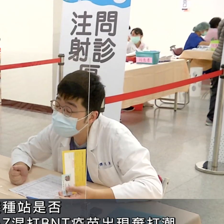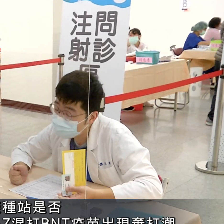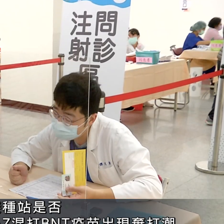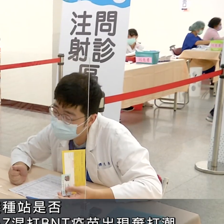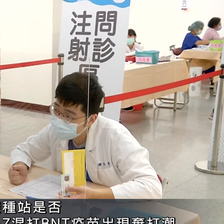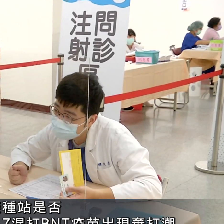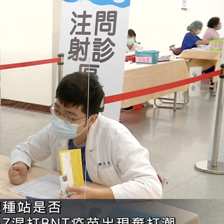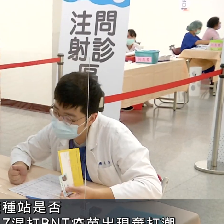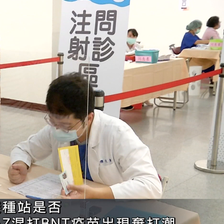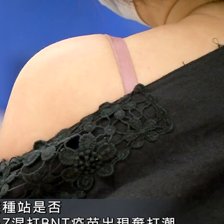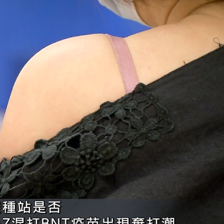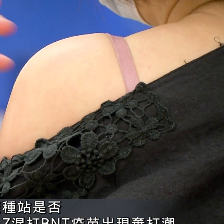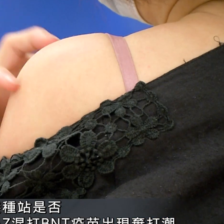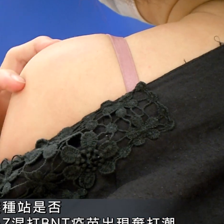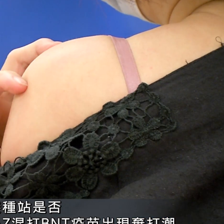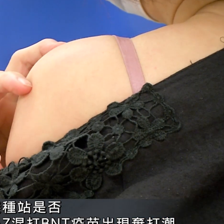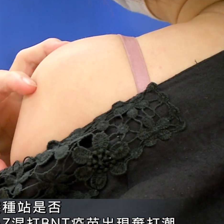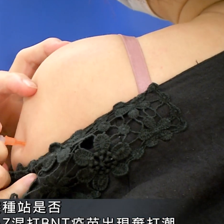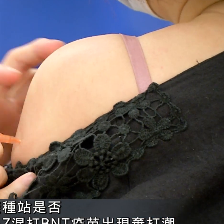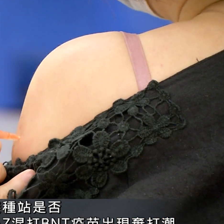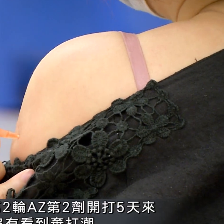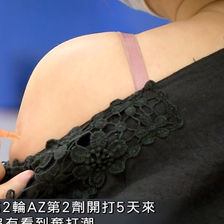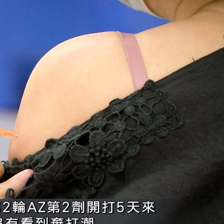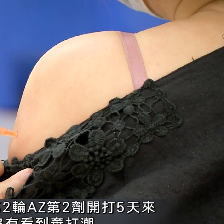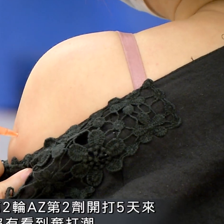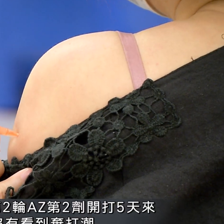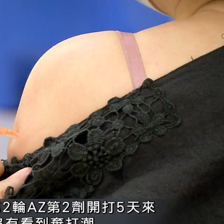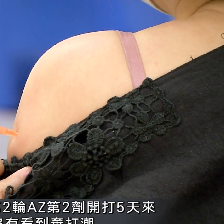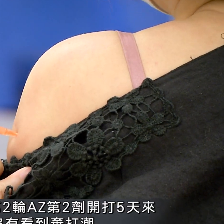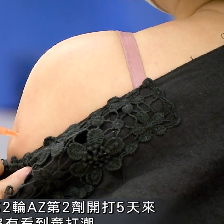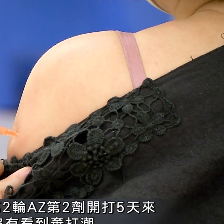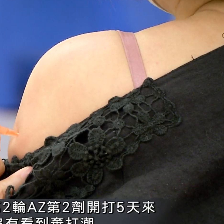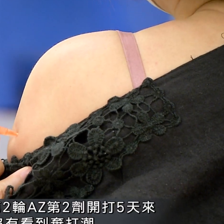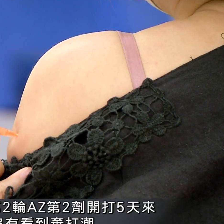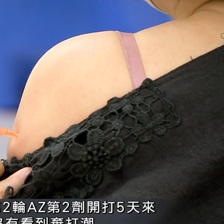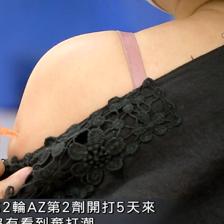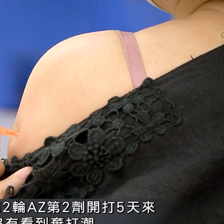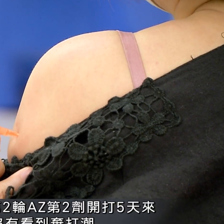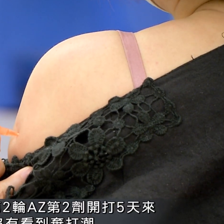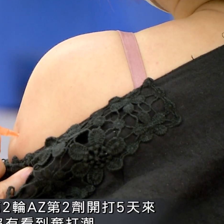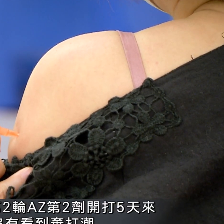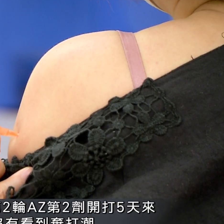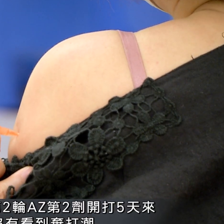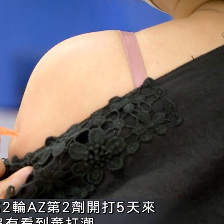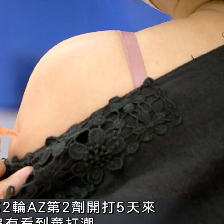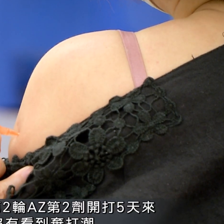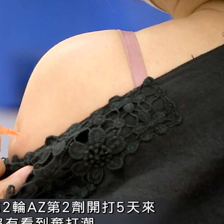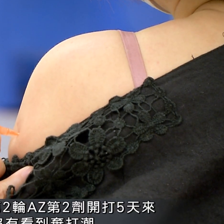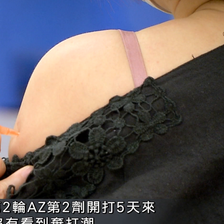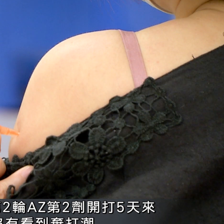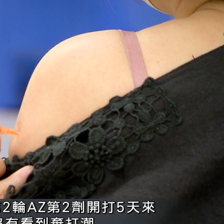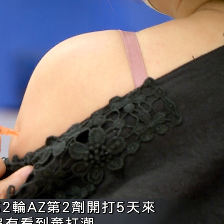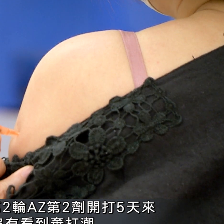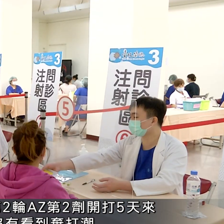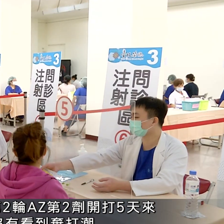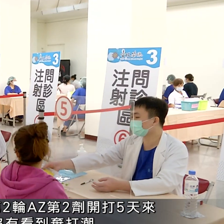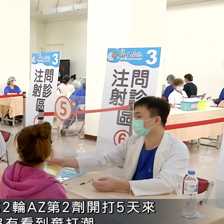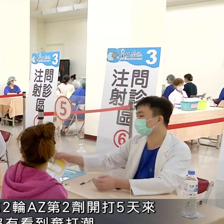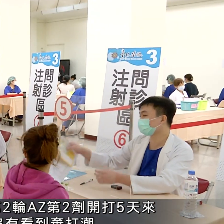AZ 混打 BNT 疫苗出现弃打潮。指挥中心表示，第2轮 AZ 第2剂开打5天来报到率逾90%，